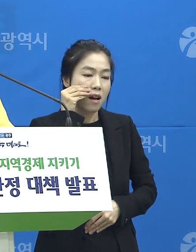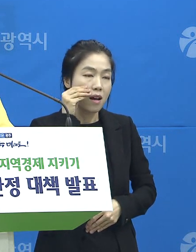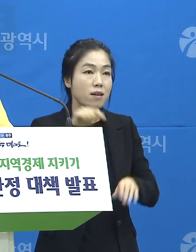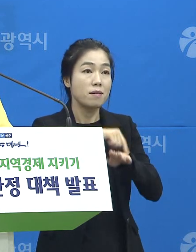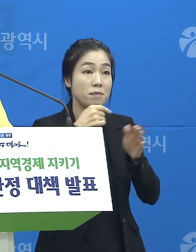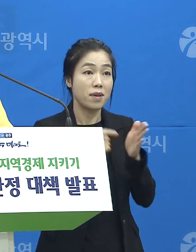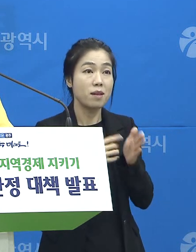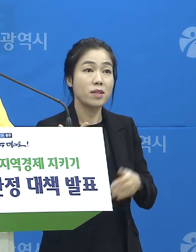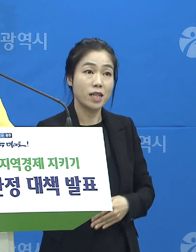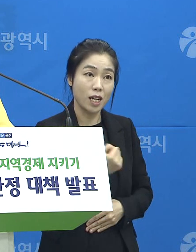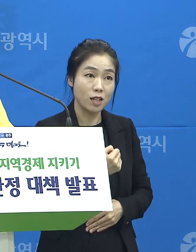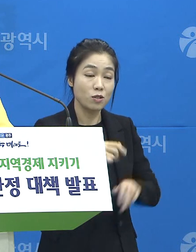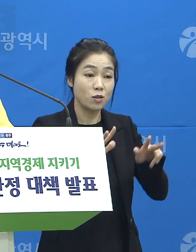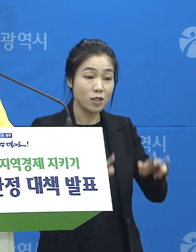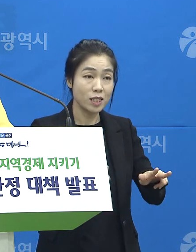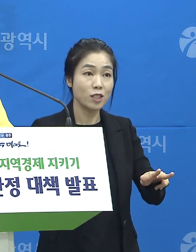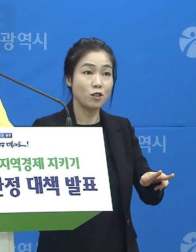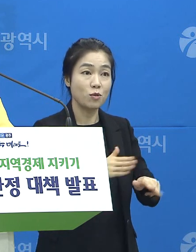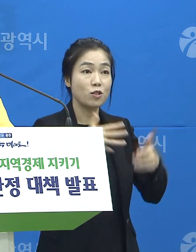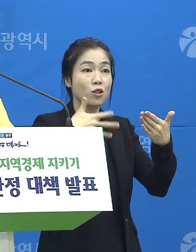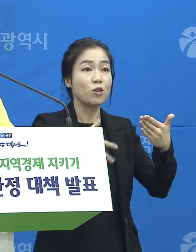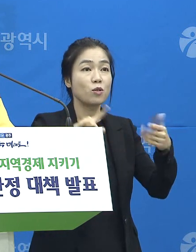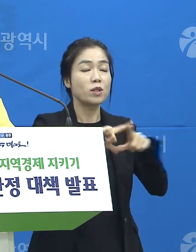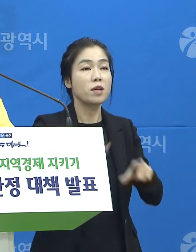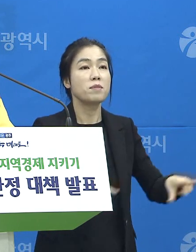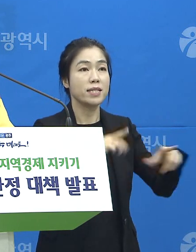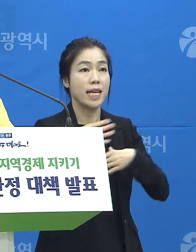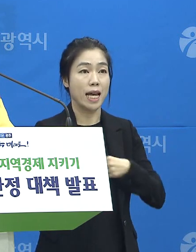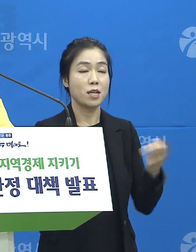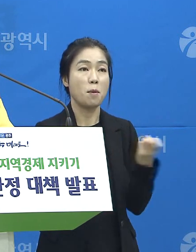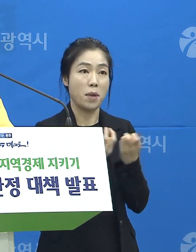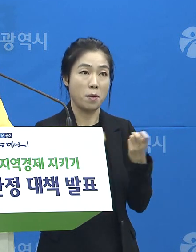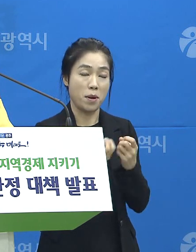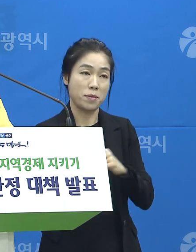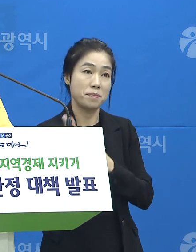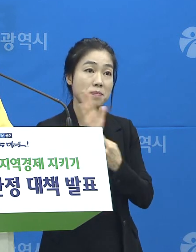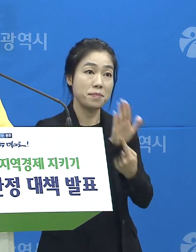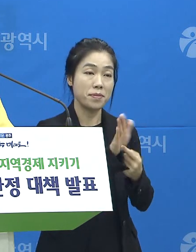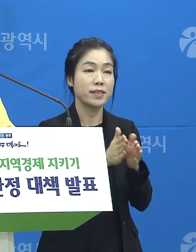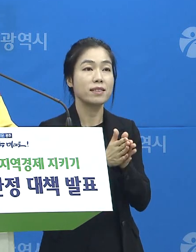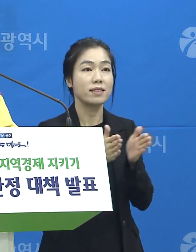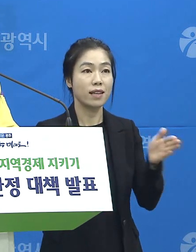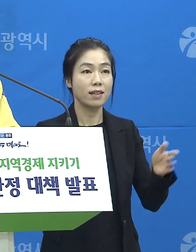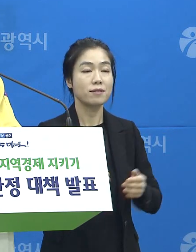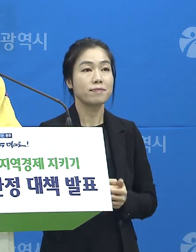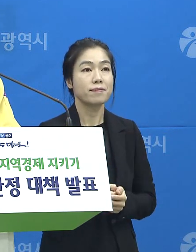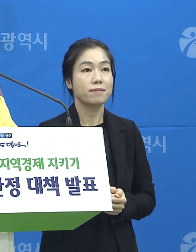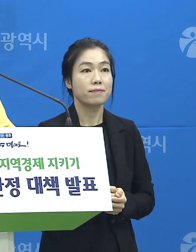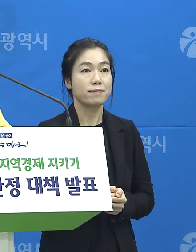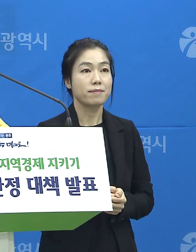간절한 마음으로 지금부터 9차 민생안정대책을 발표하겠습니다.